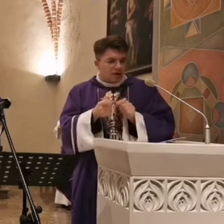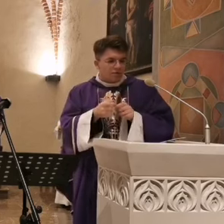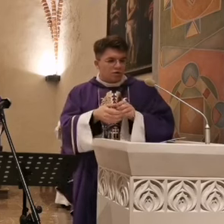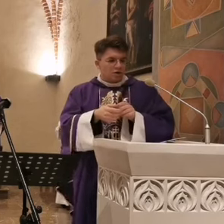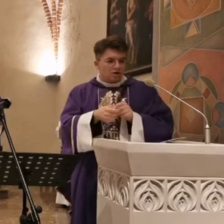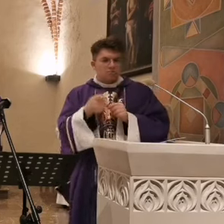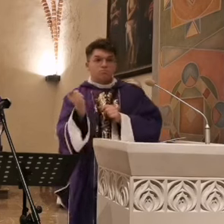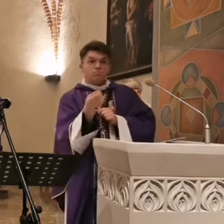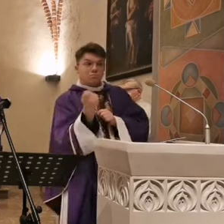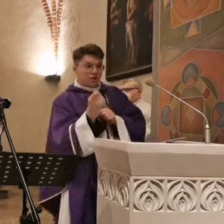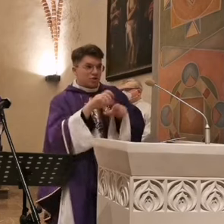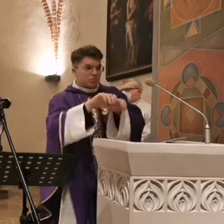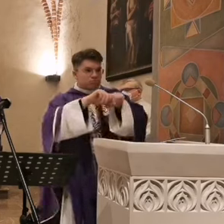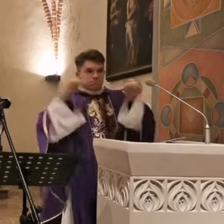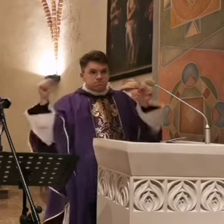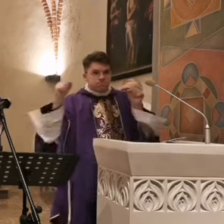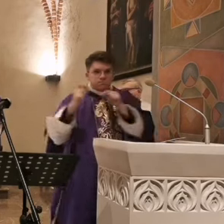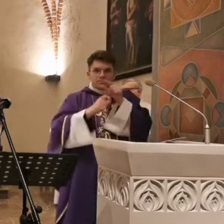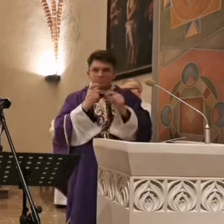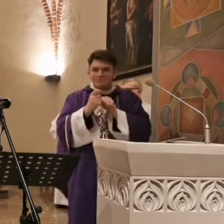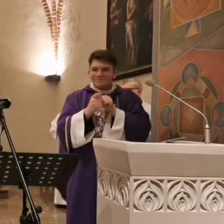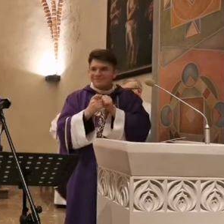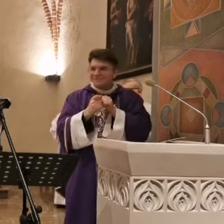Jezus zrobił bicz